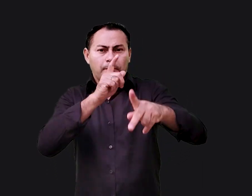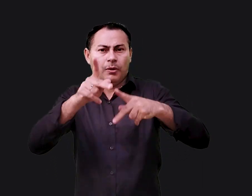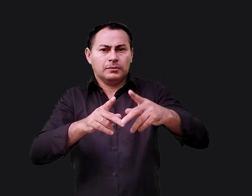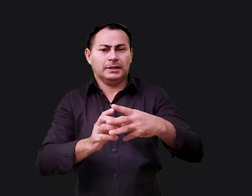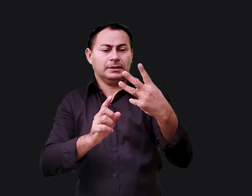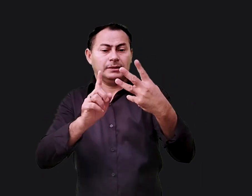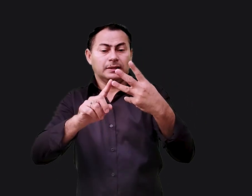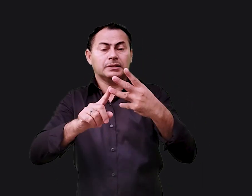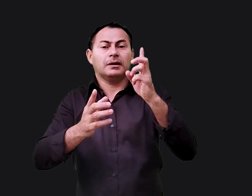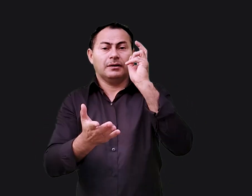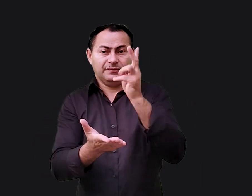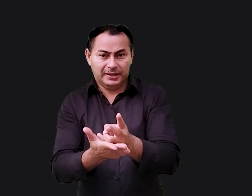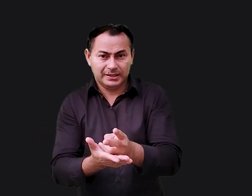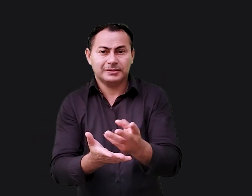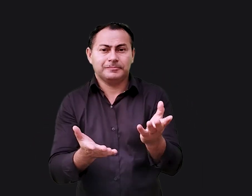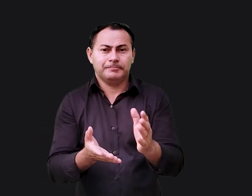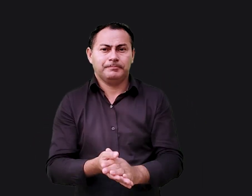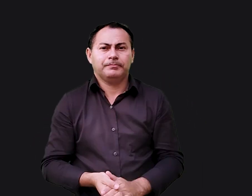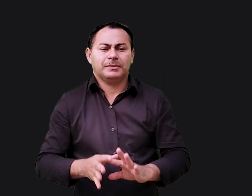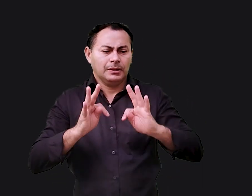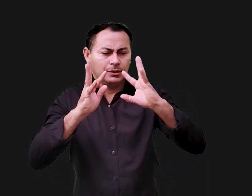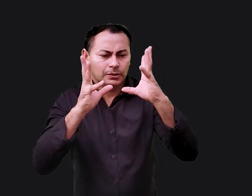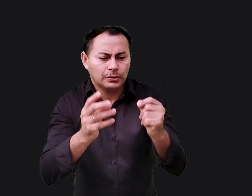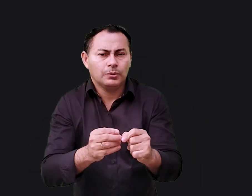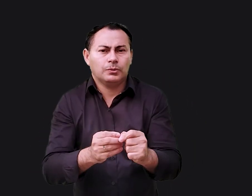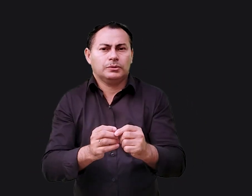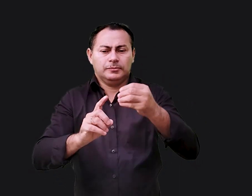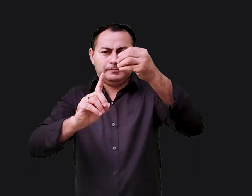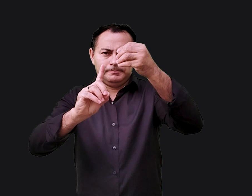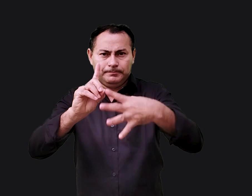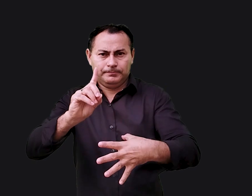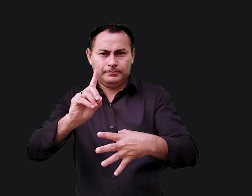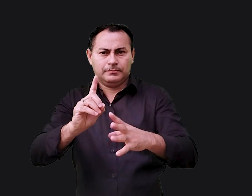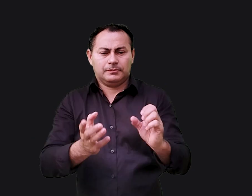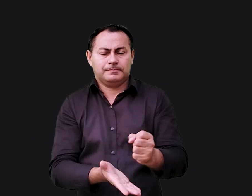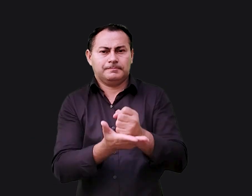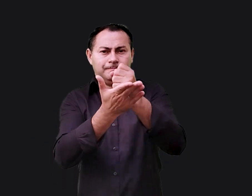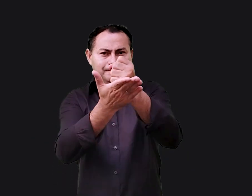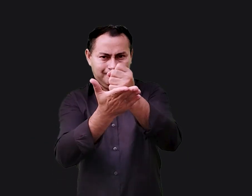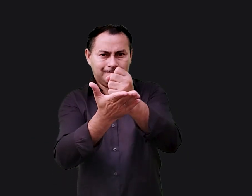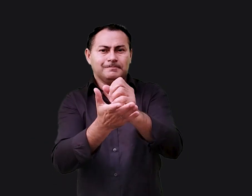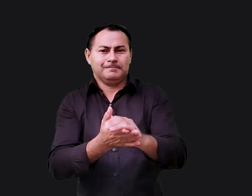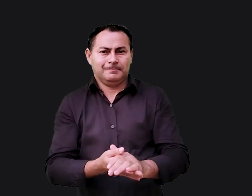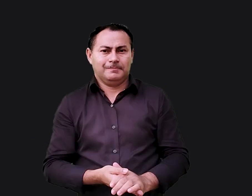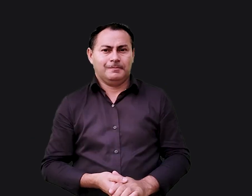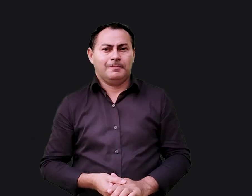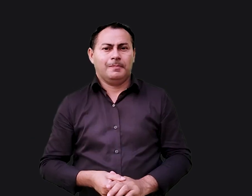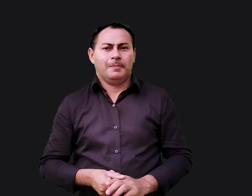resgatando seu povo pela terceira vez tudo isso é uma descrição de Redenção